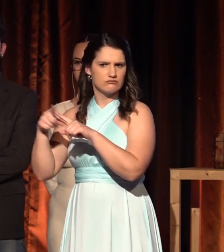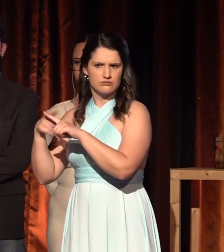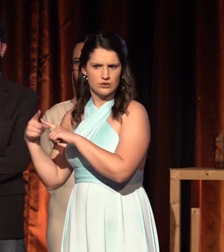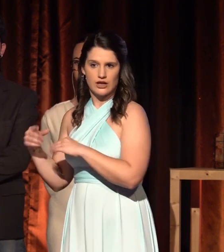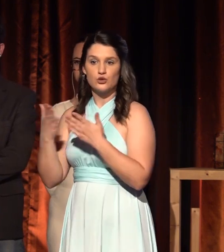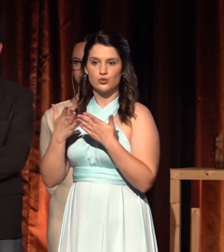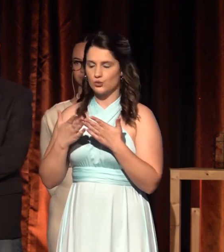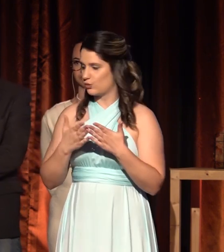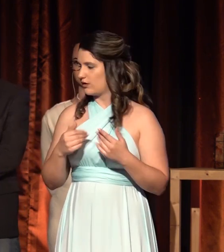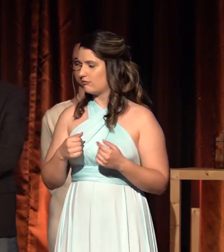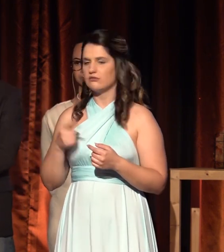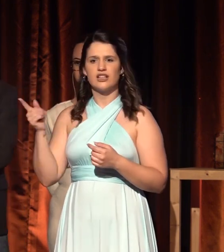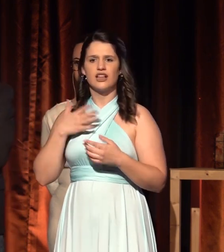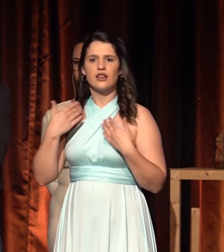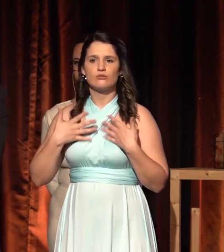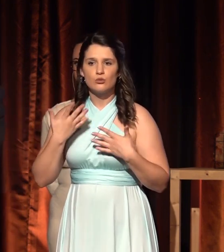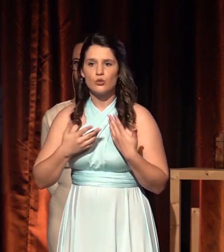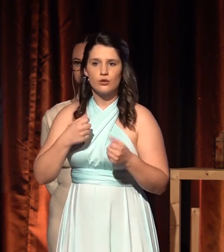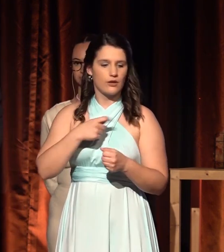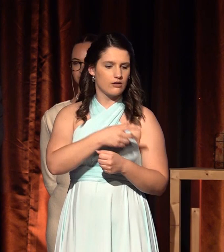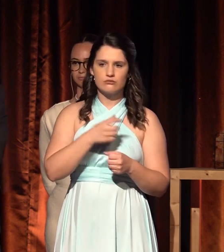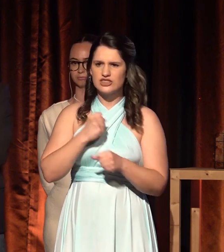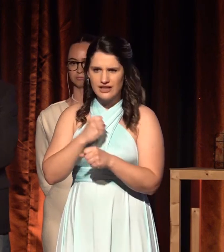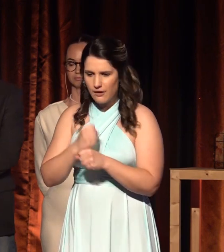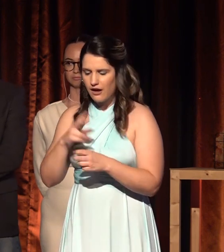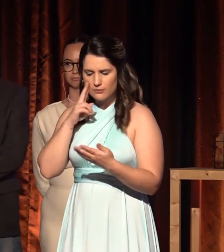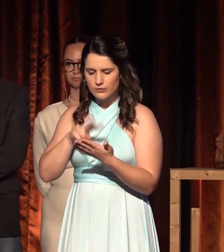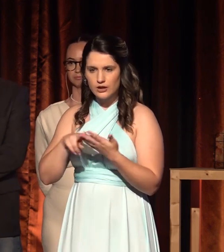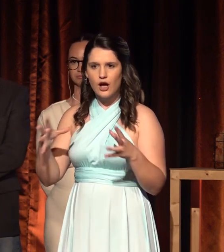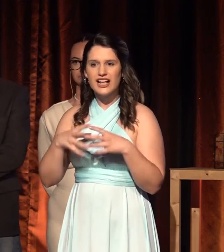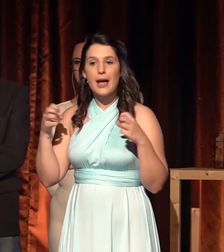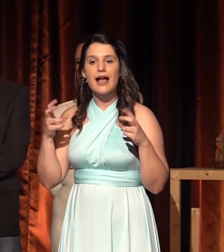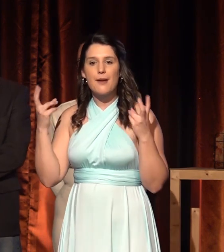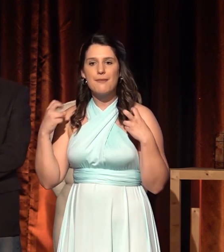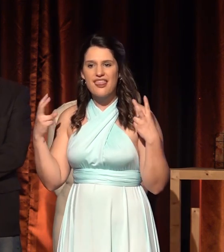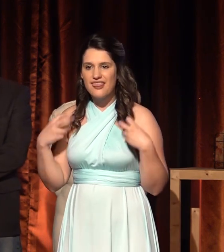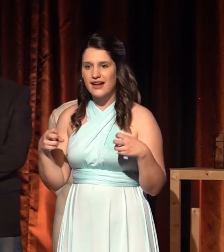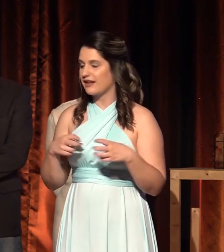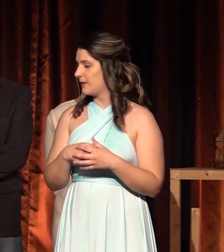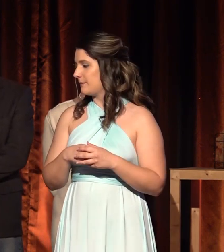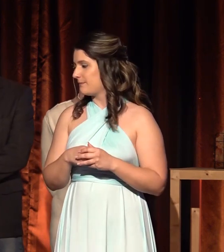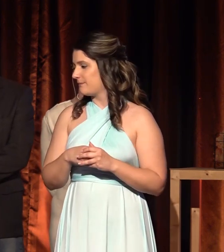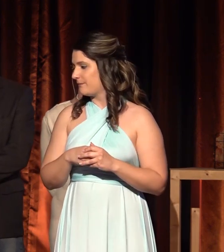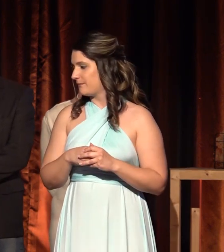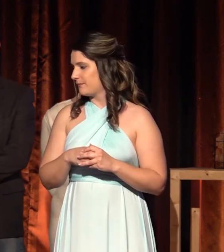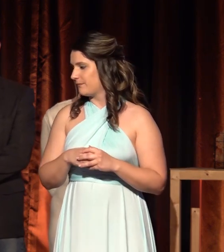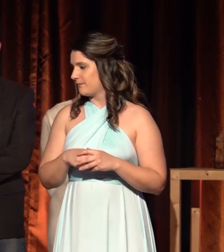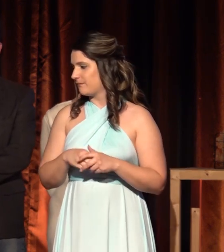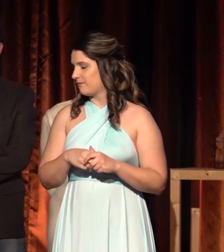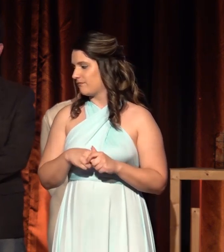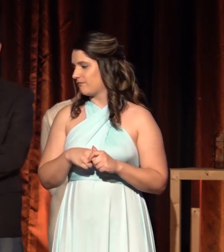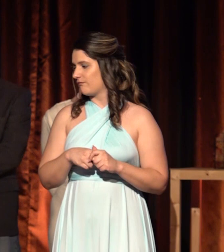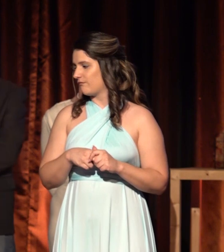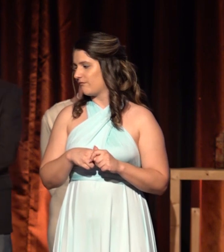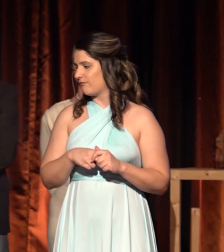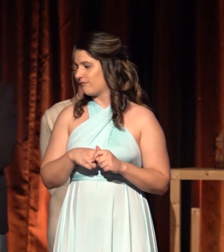Tenia ganes d'anar a classe. Estava atent a totes les classes. Tenia interès inclús fora del cicle per buscar informació i aprendre. De nou,